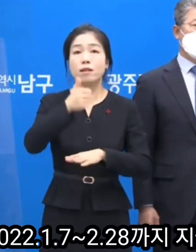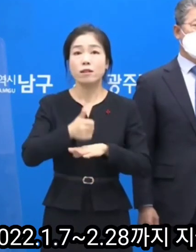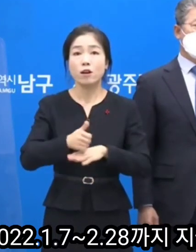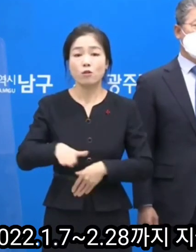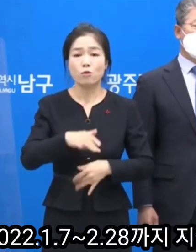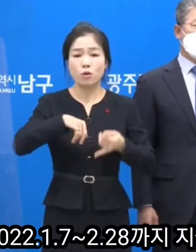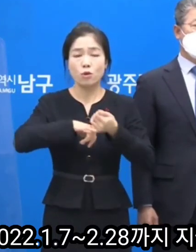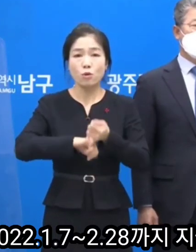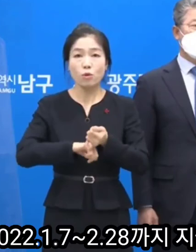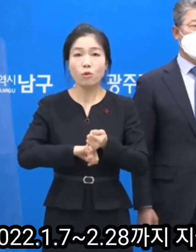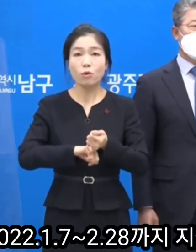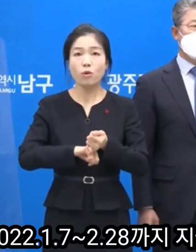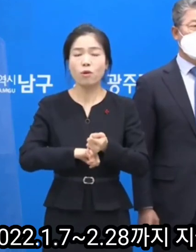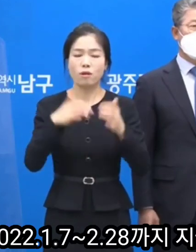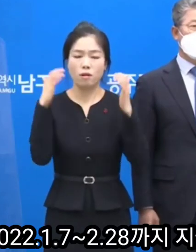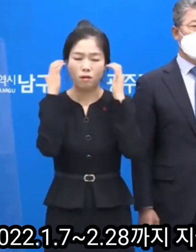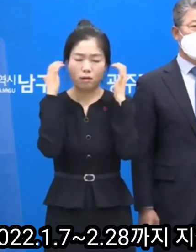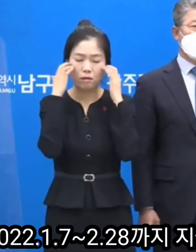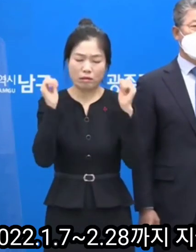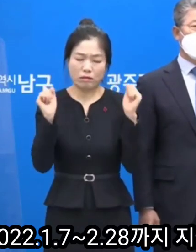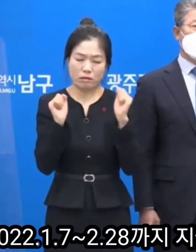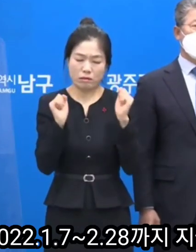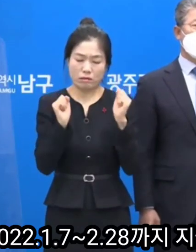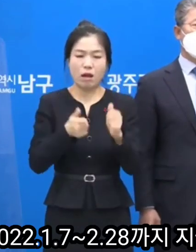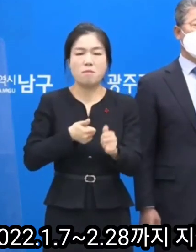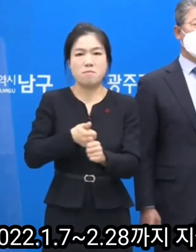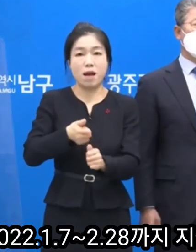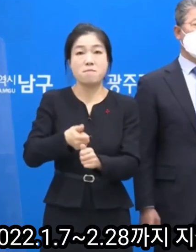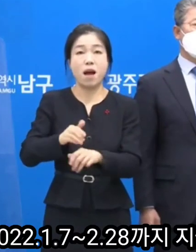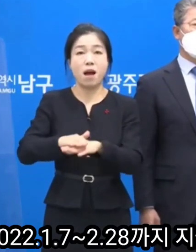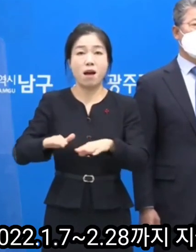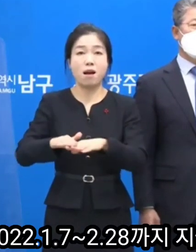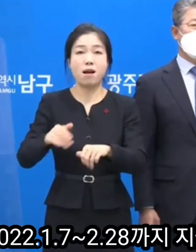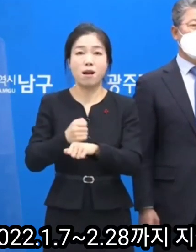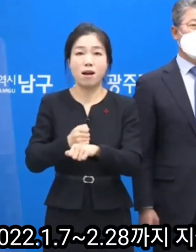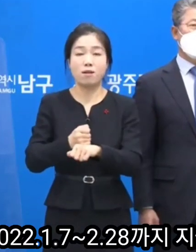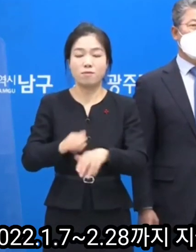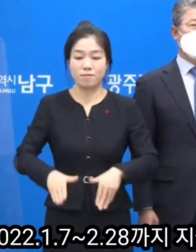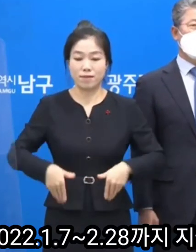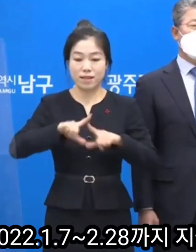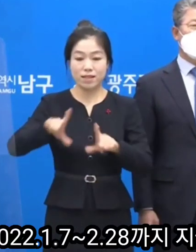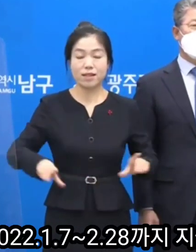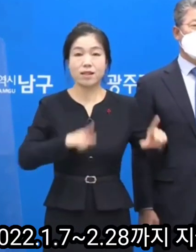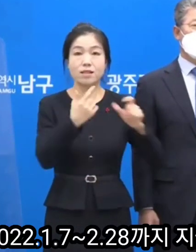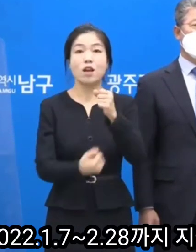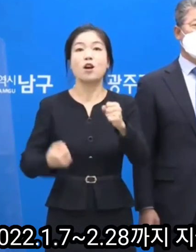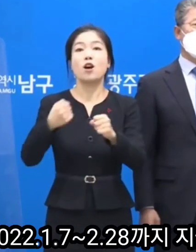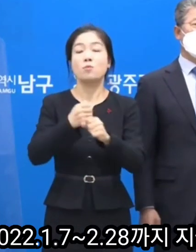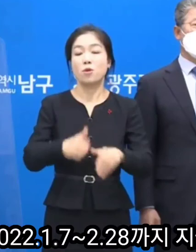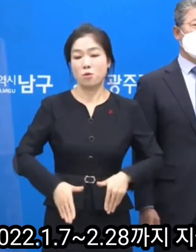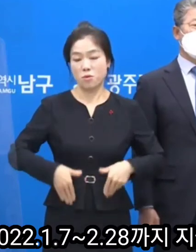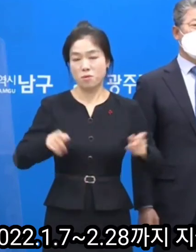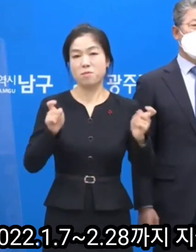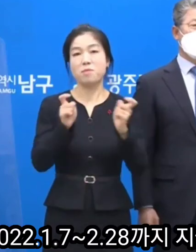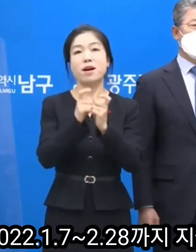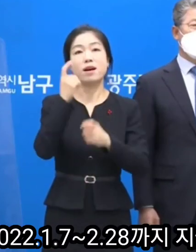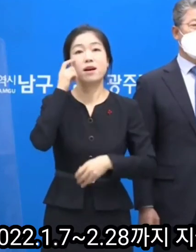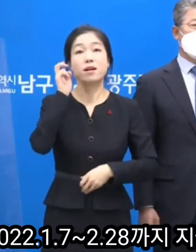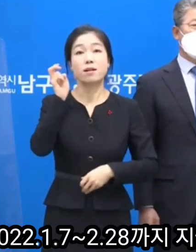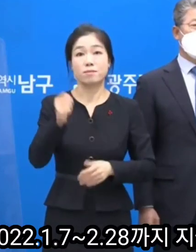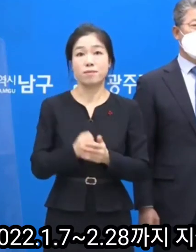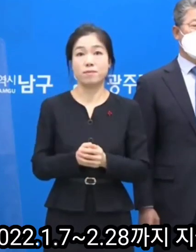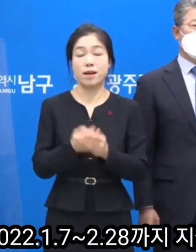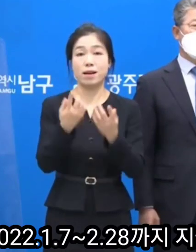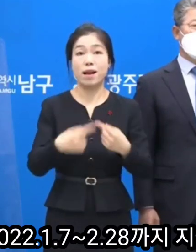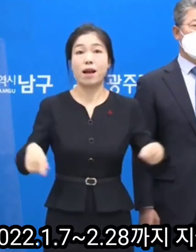우리는 반드시 혹독한 겨울을 이겨내고 따뜻한 일상회복의 봄을 맞이할 것입니다.